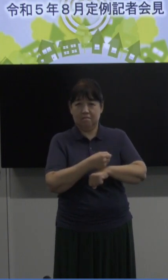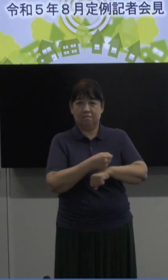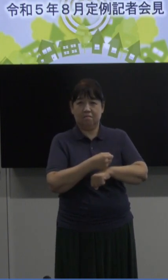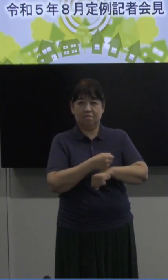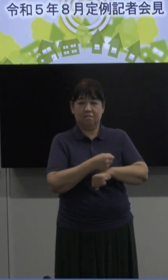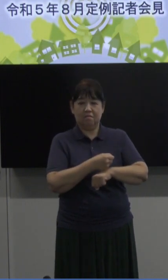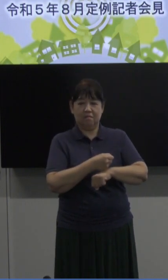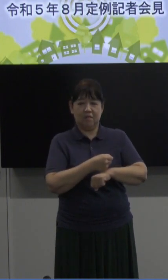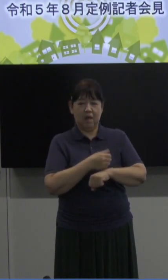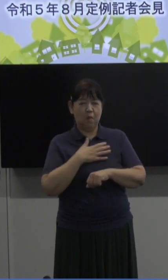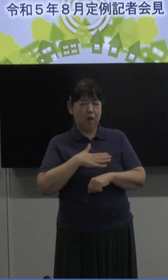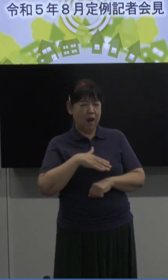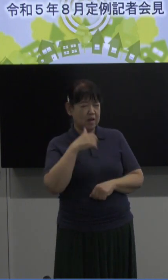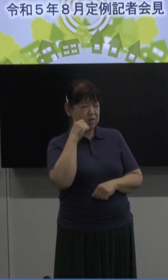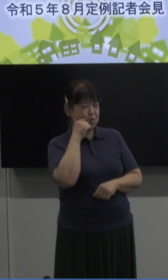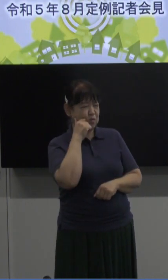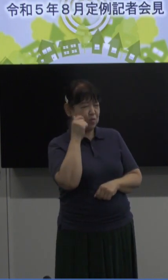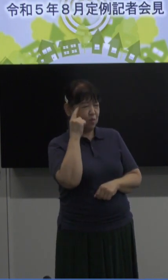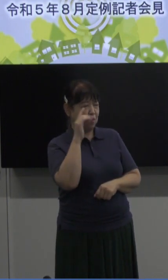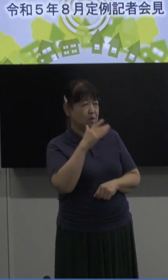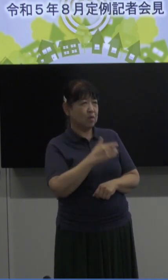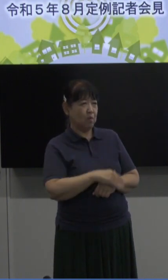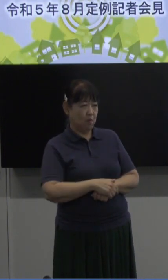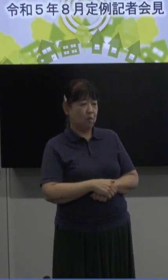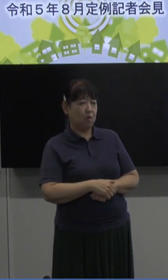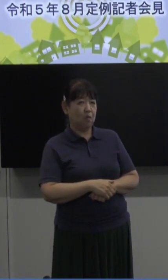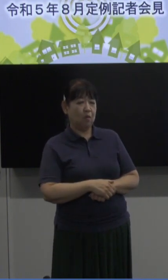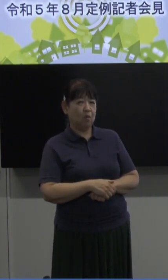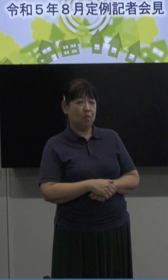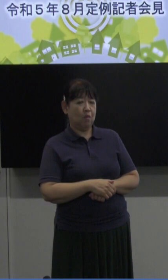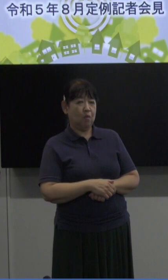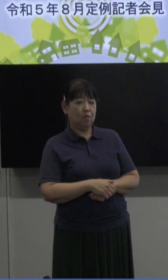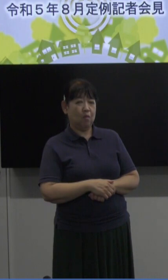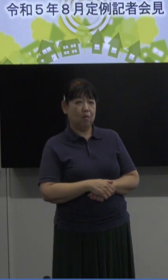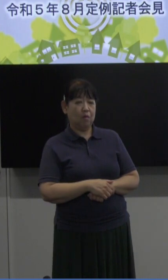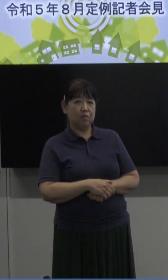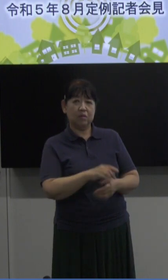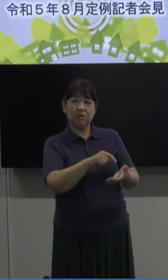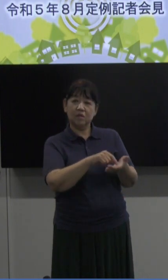は思いますがですね、プッシュ型あるいは申請型ということで、